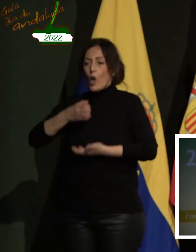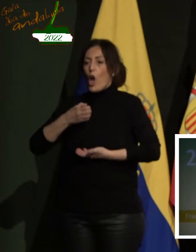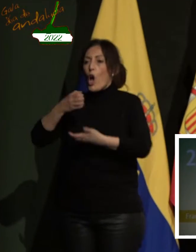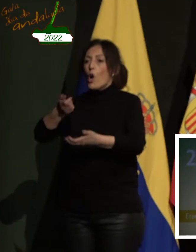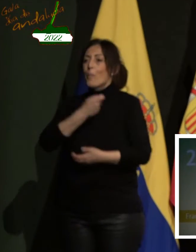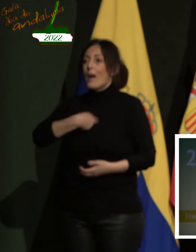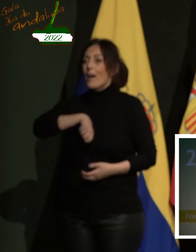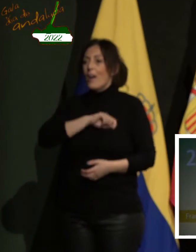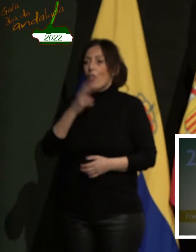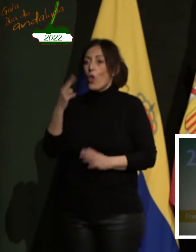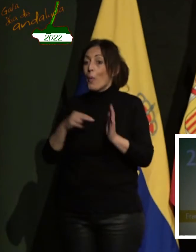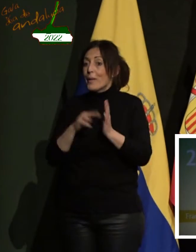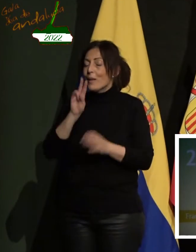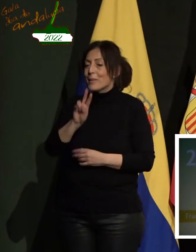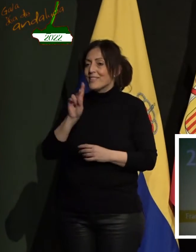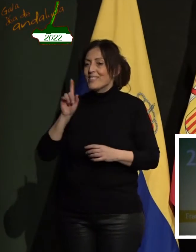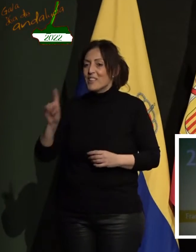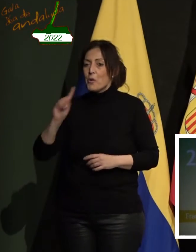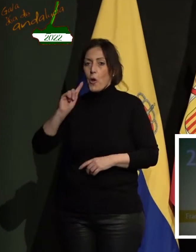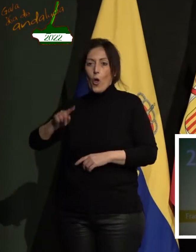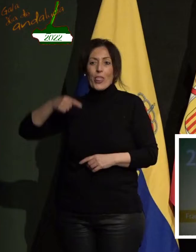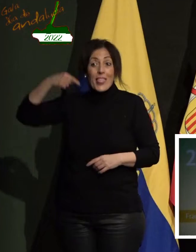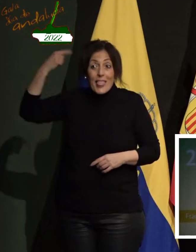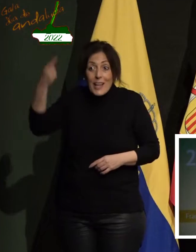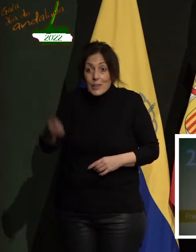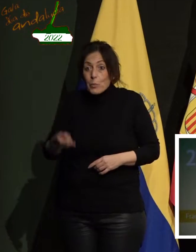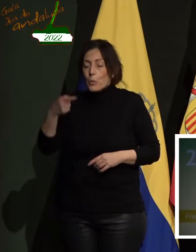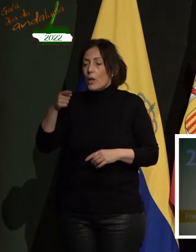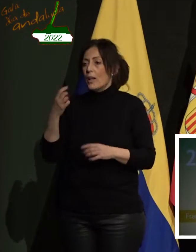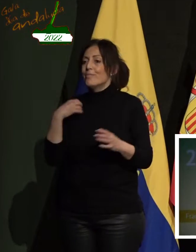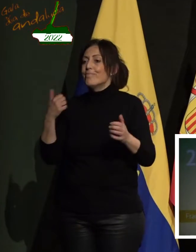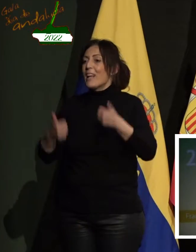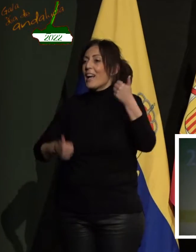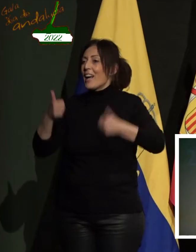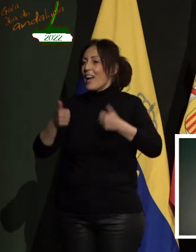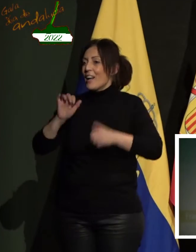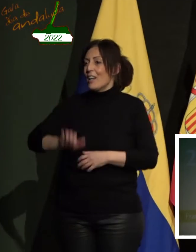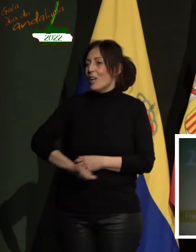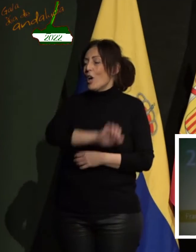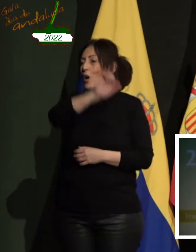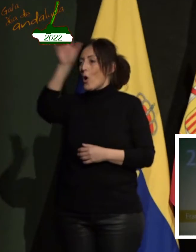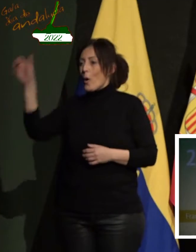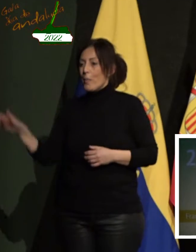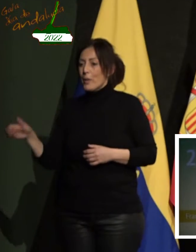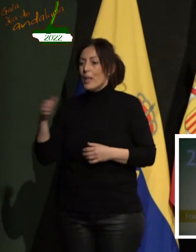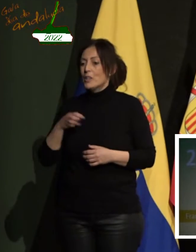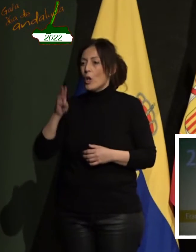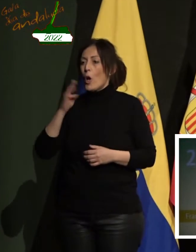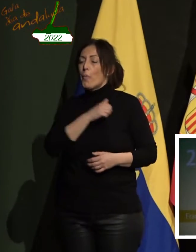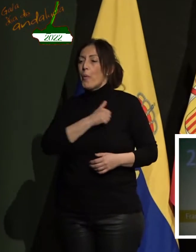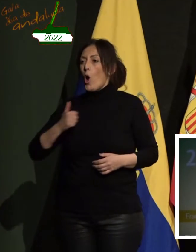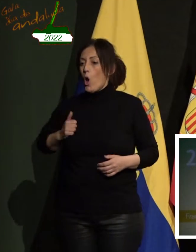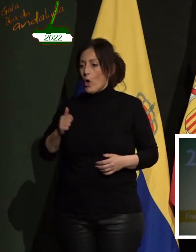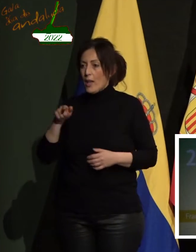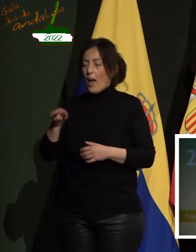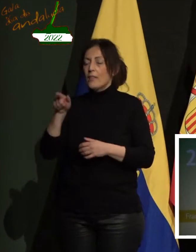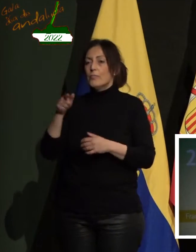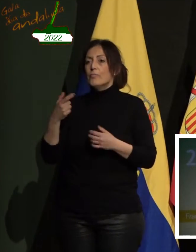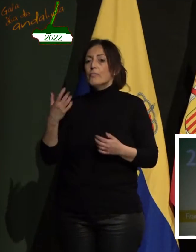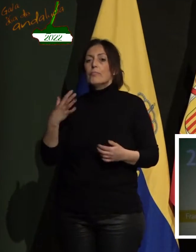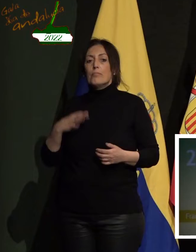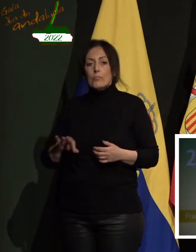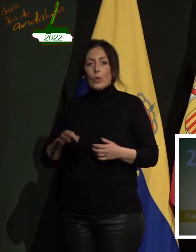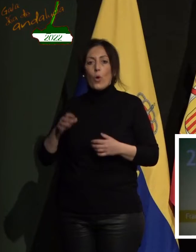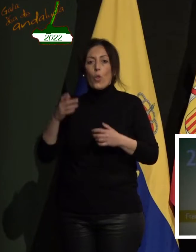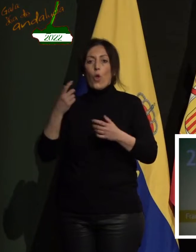España en Madrid 2021 y después llegaría el Campeonato Europeo de Cracovia, en Polonia. Lograron quedar